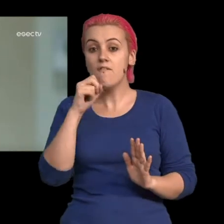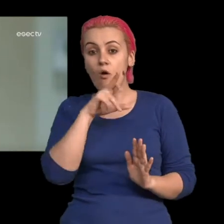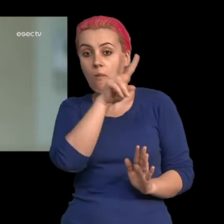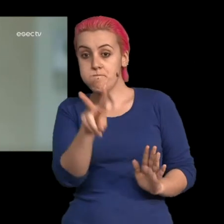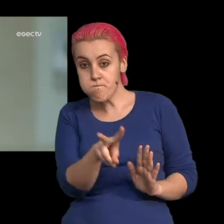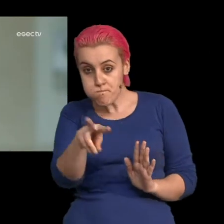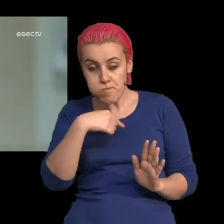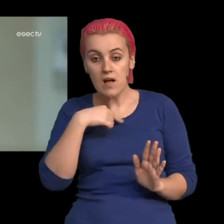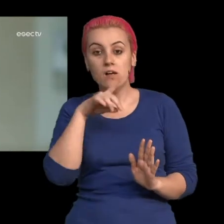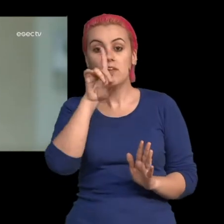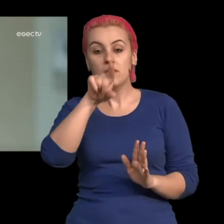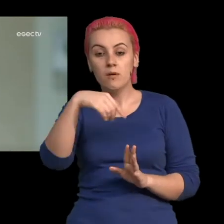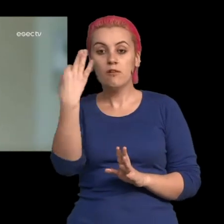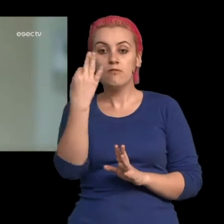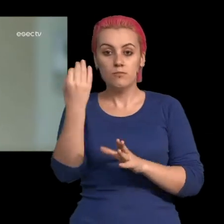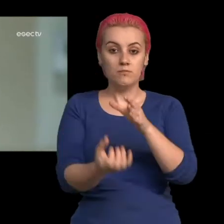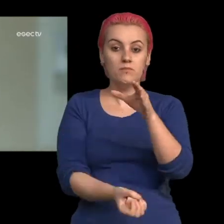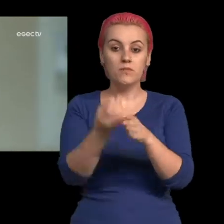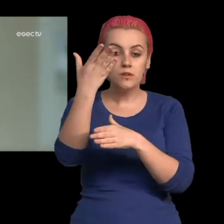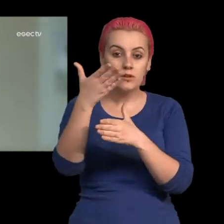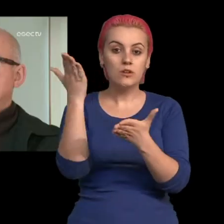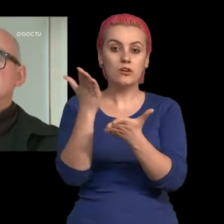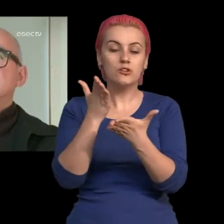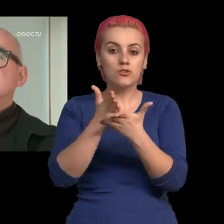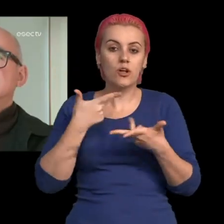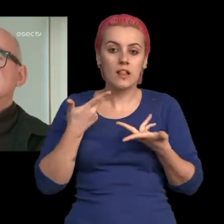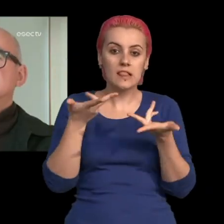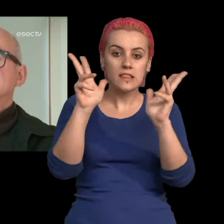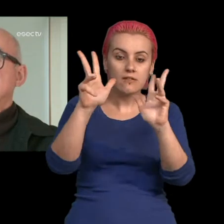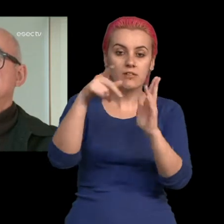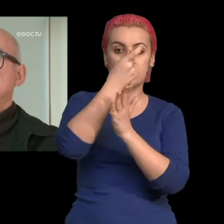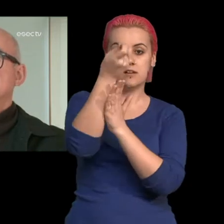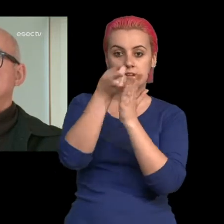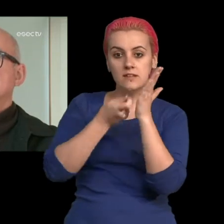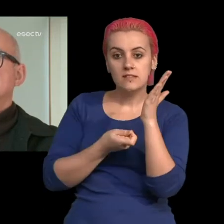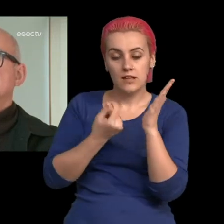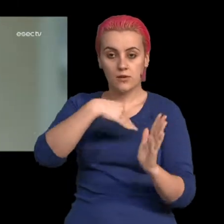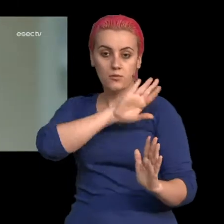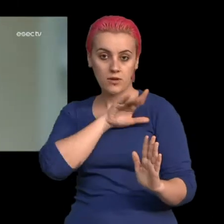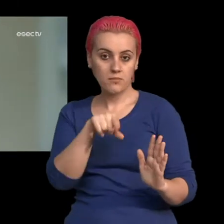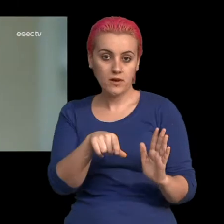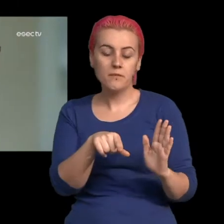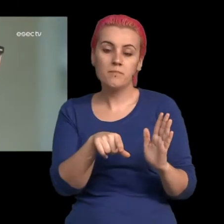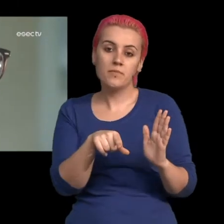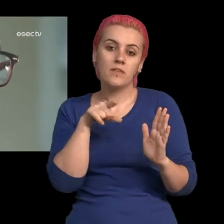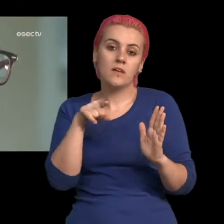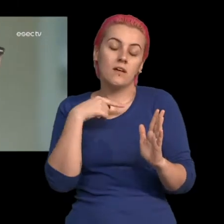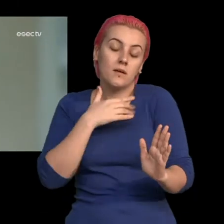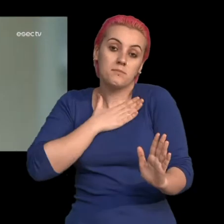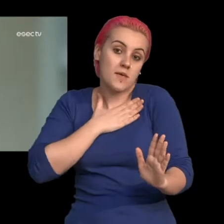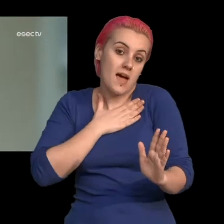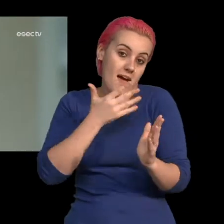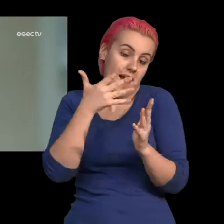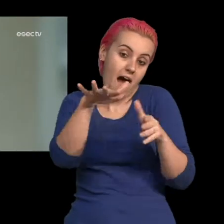bisavô também esteve na fundação da Escola Livre de Desenho em Coimbra. É o gosto